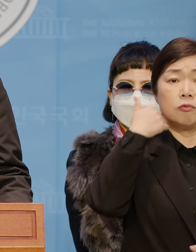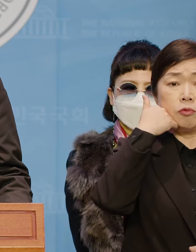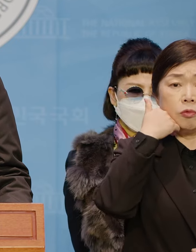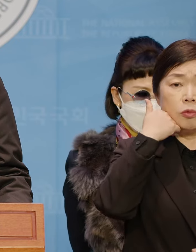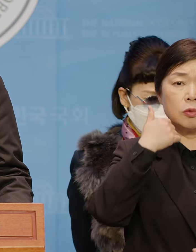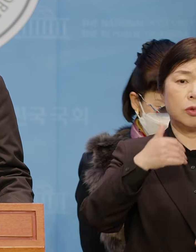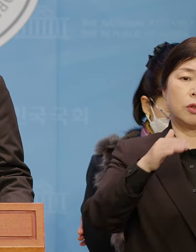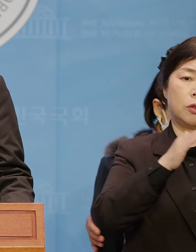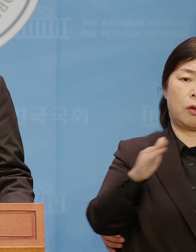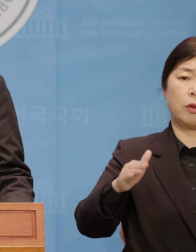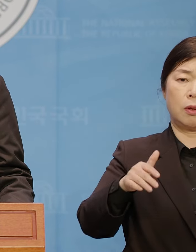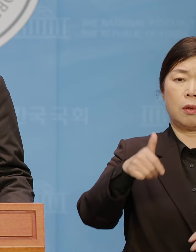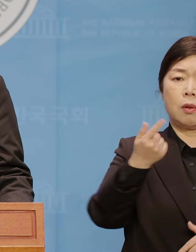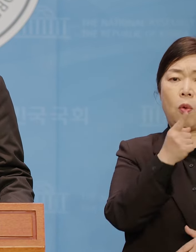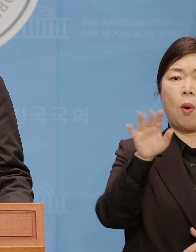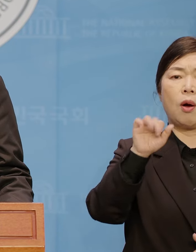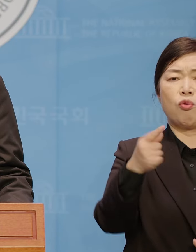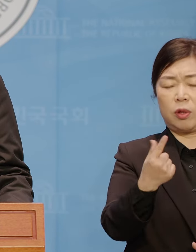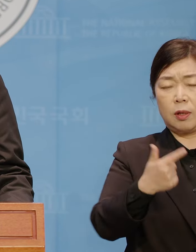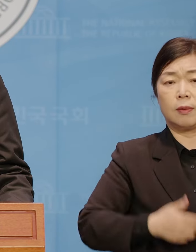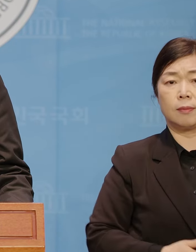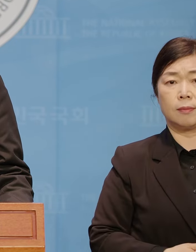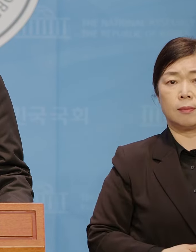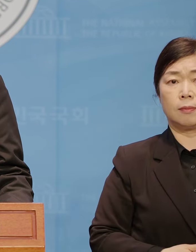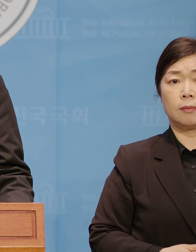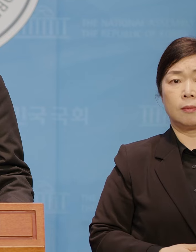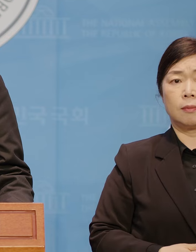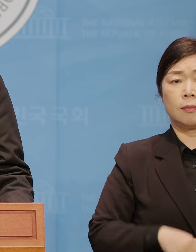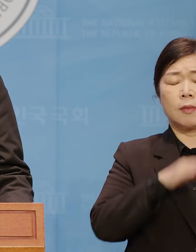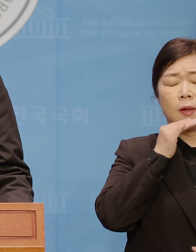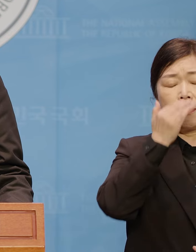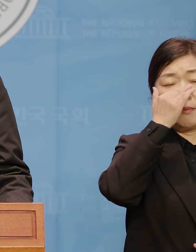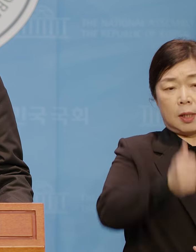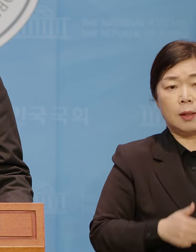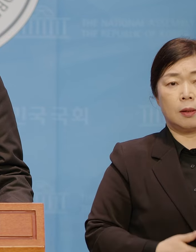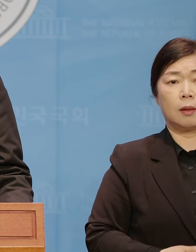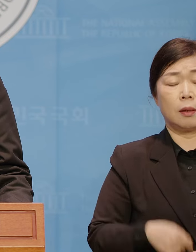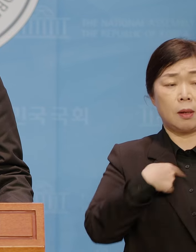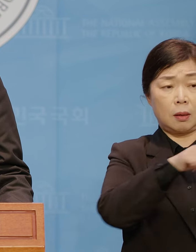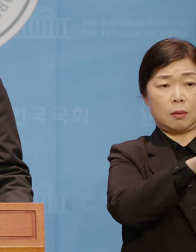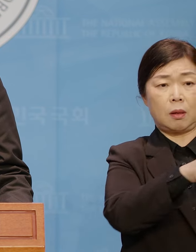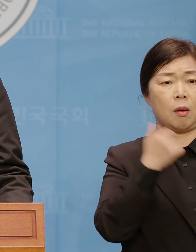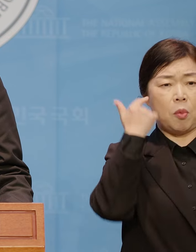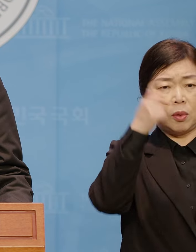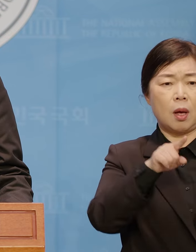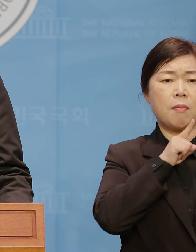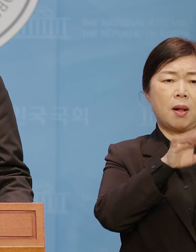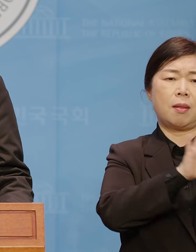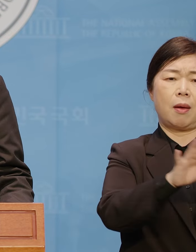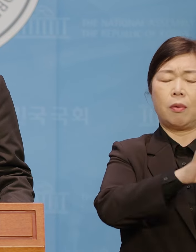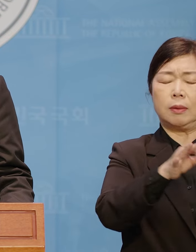님입니다 지긋지긋하지 않습니까 먼저 저는이 사람을 목사라고 제입에